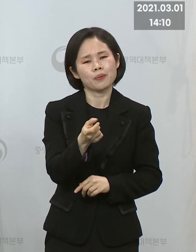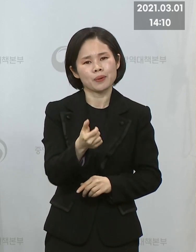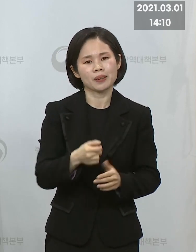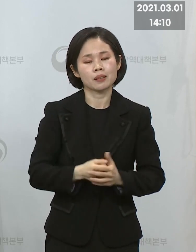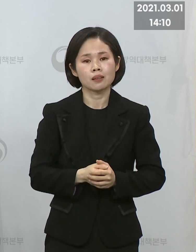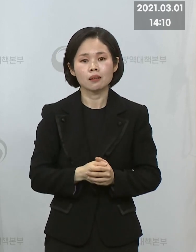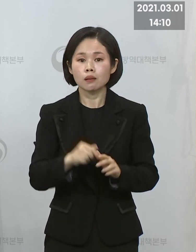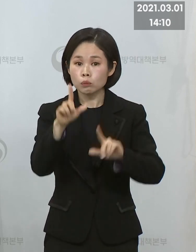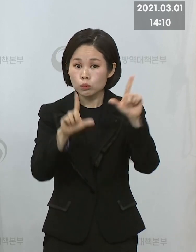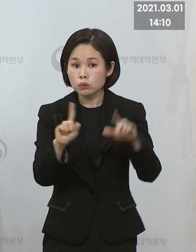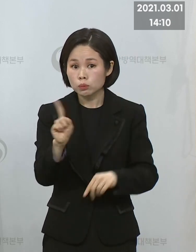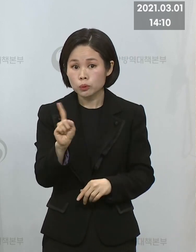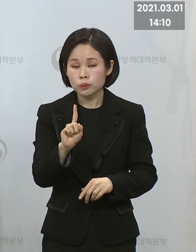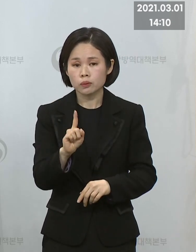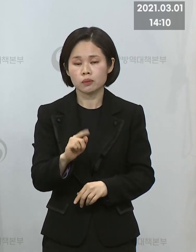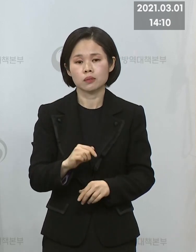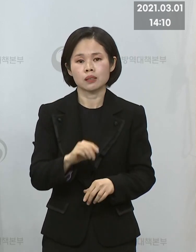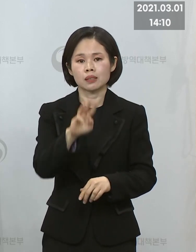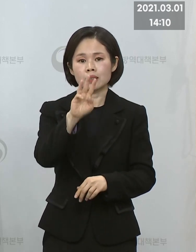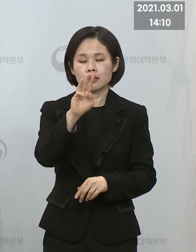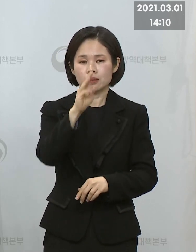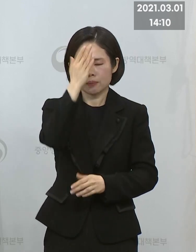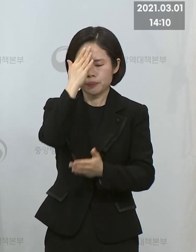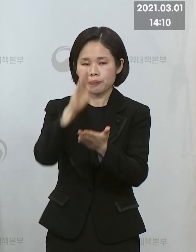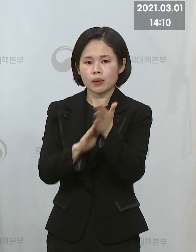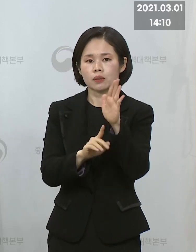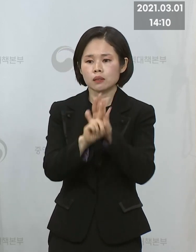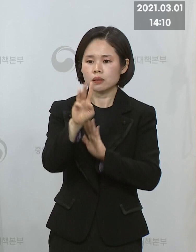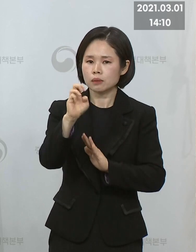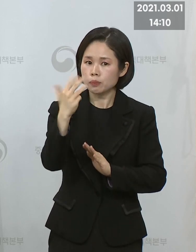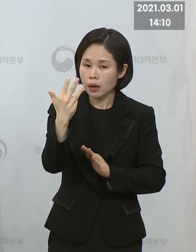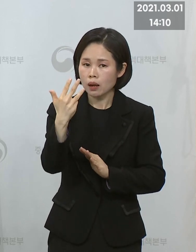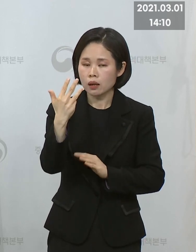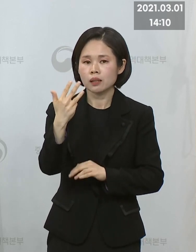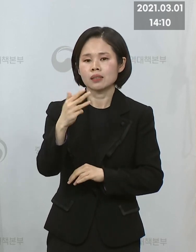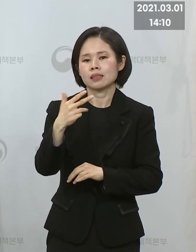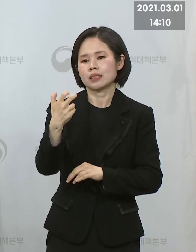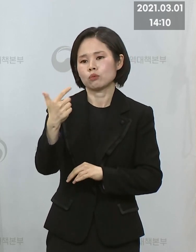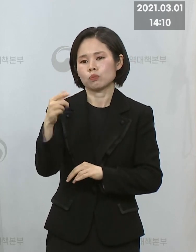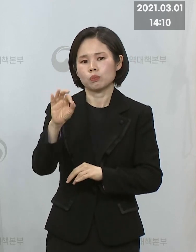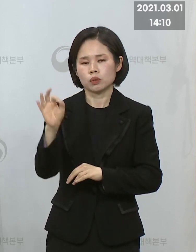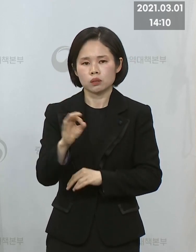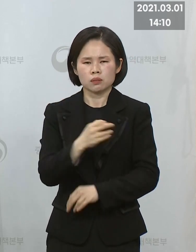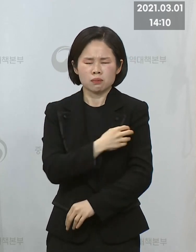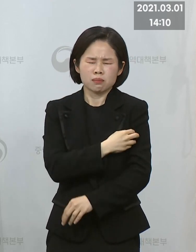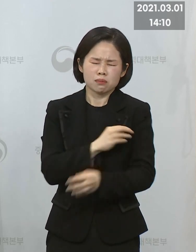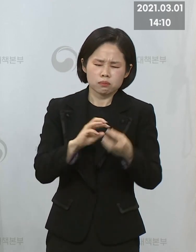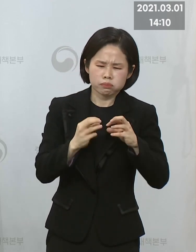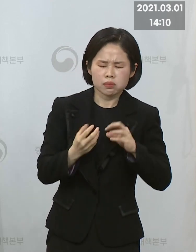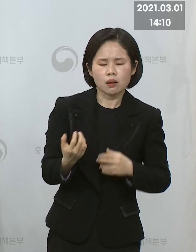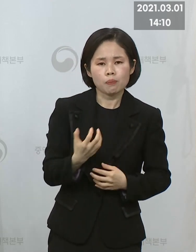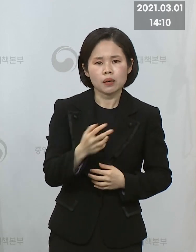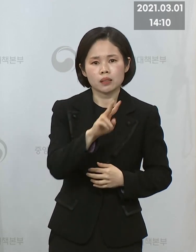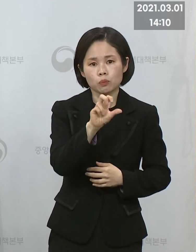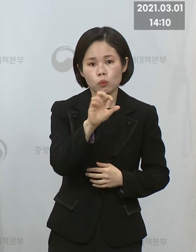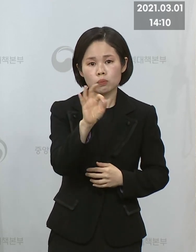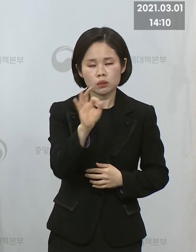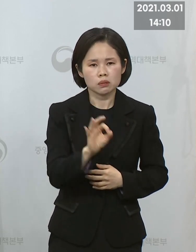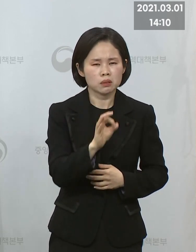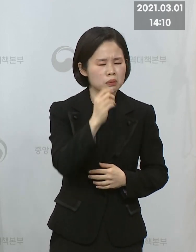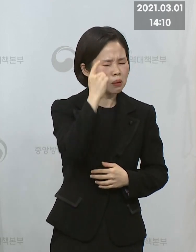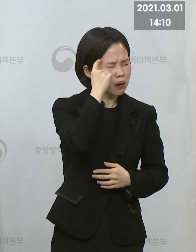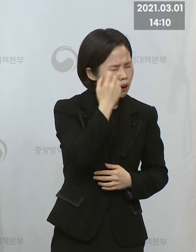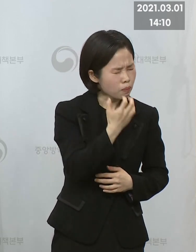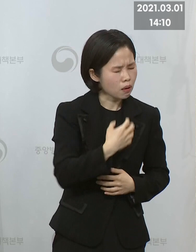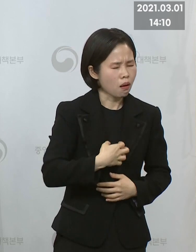주요한 이상 반응은 38도 이상의 발열이 76%, 근육통이 25%, 그 밖에